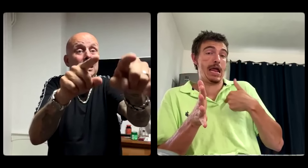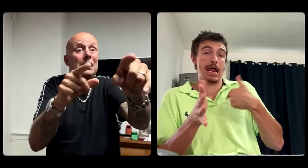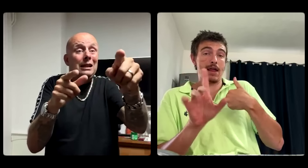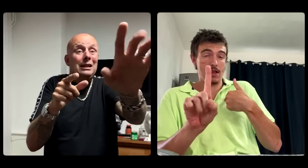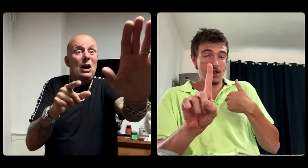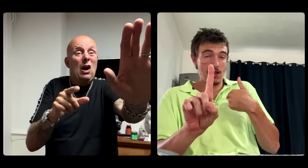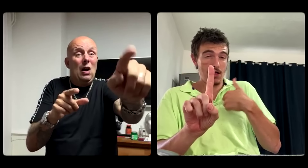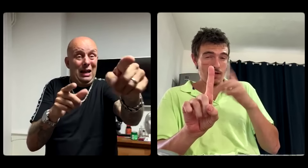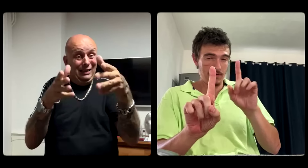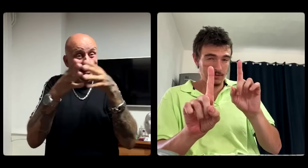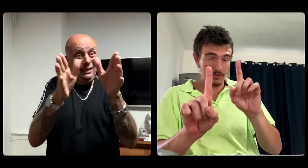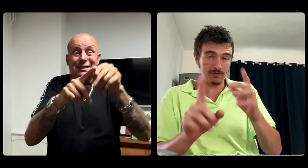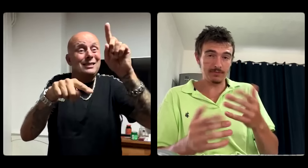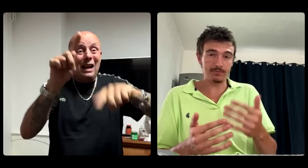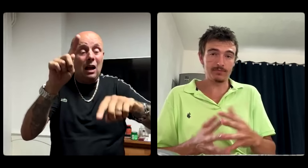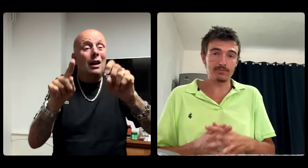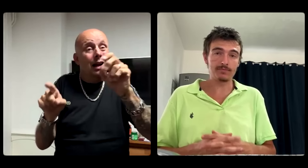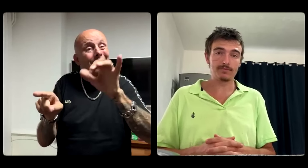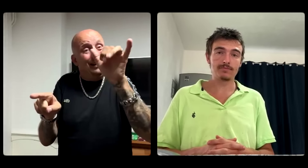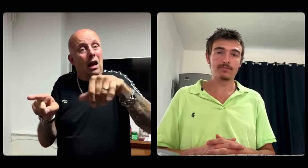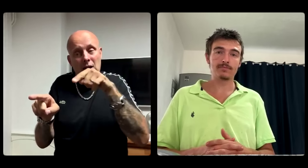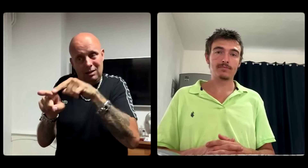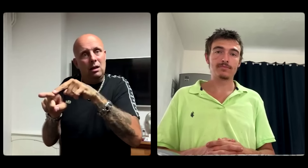Kijk, ik heb het gekeken.